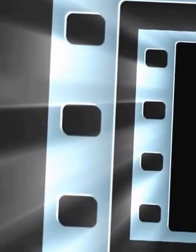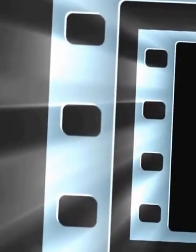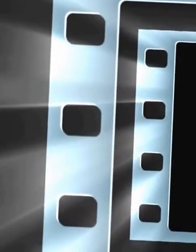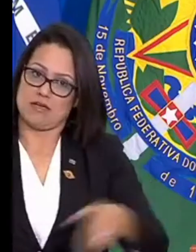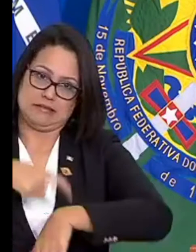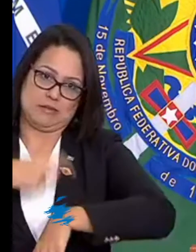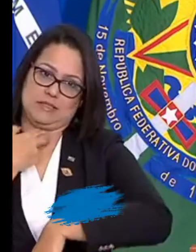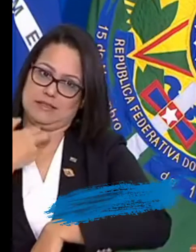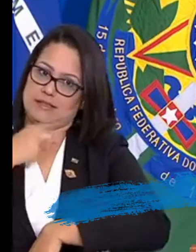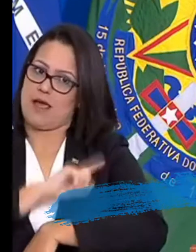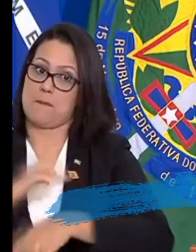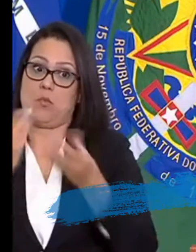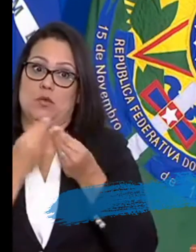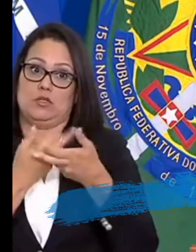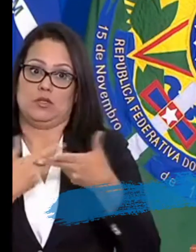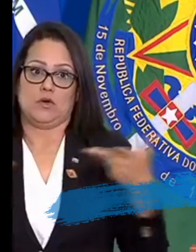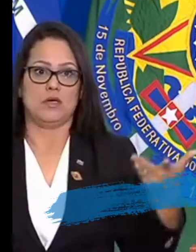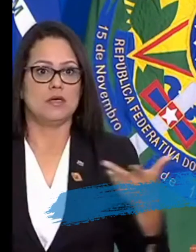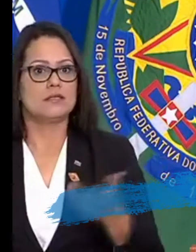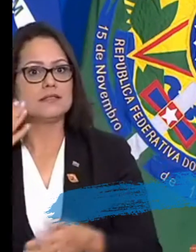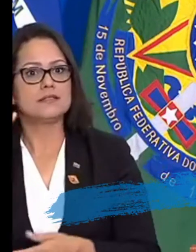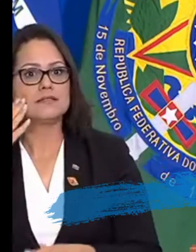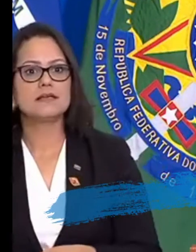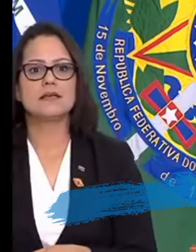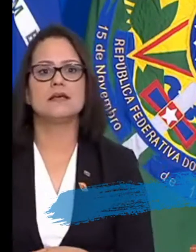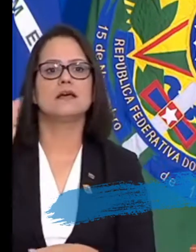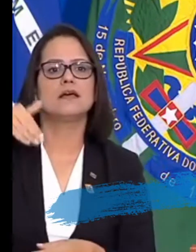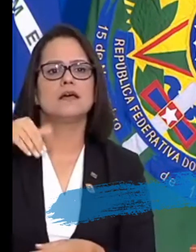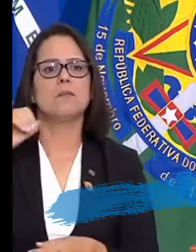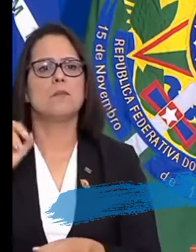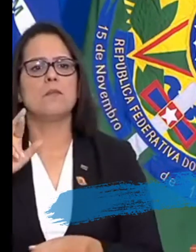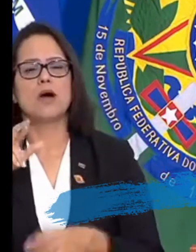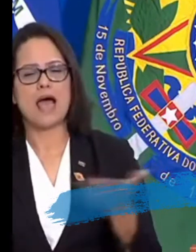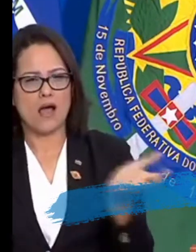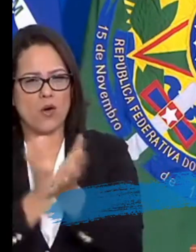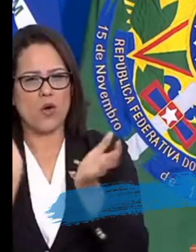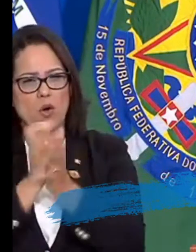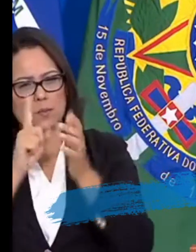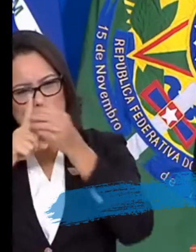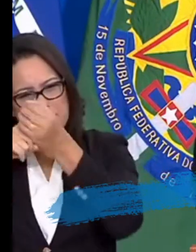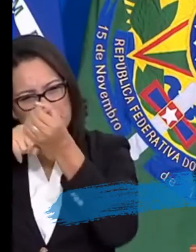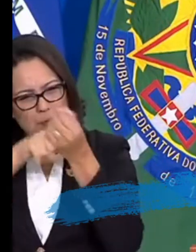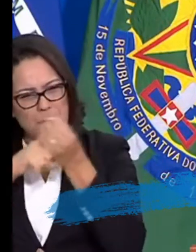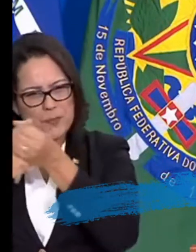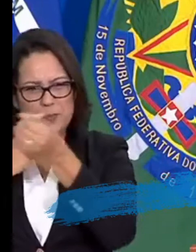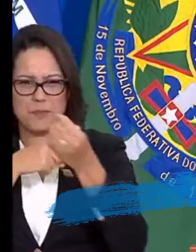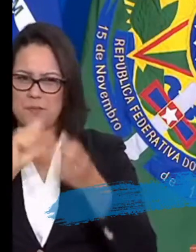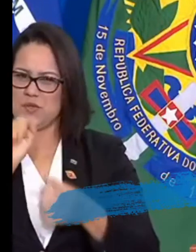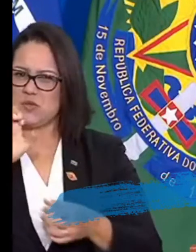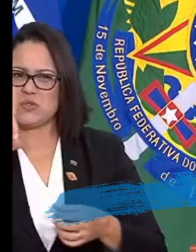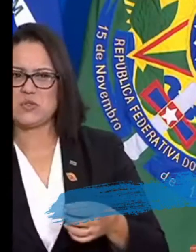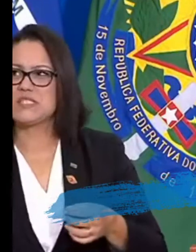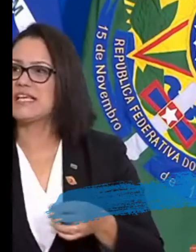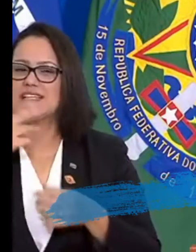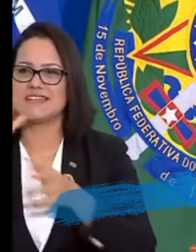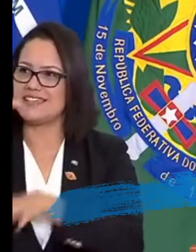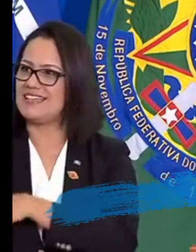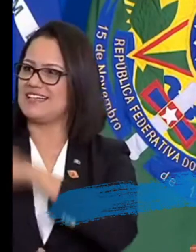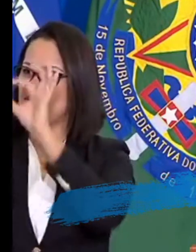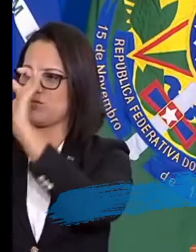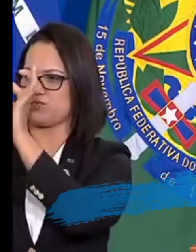é possível por felisa amoreiras de modo que o bicho da seda ao comer a folha de amora produza um